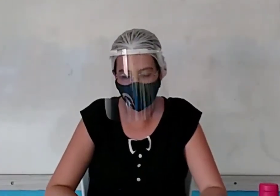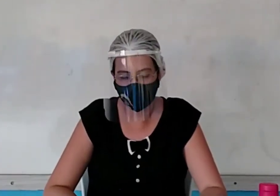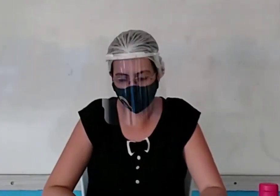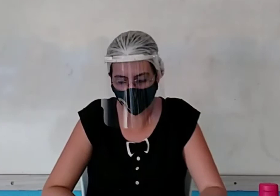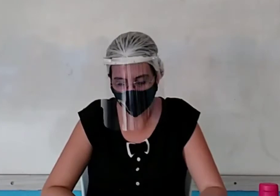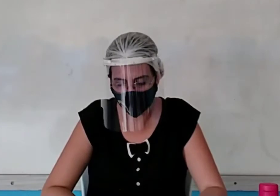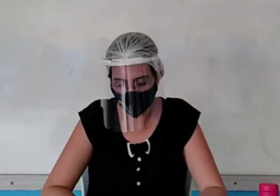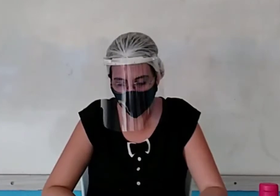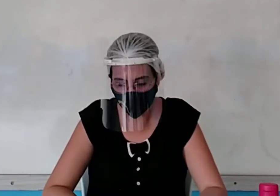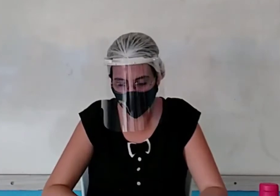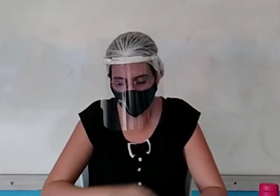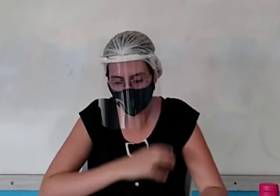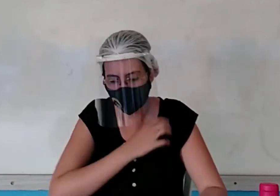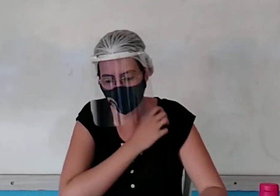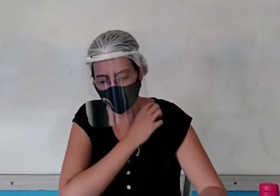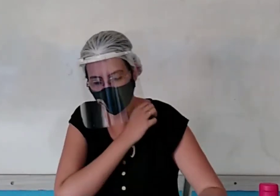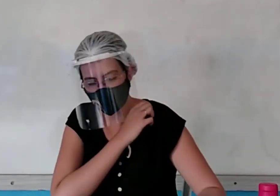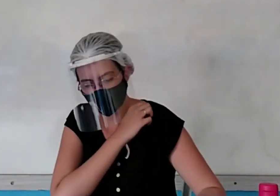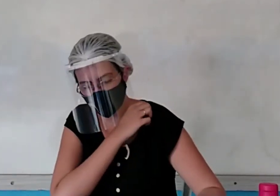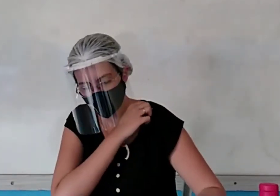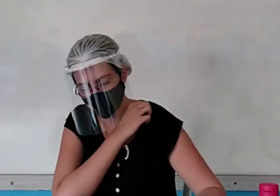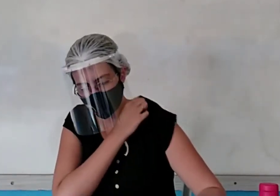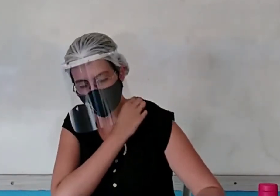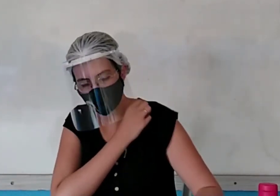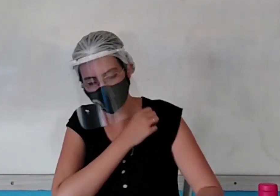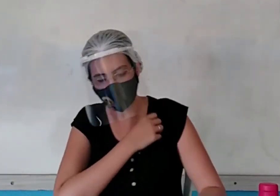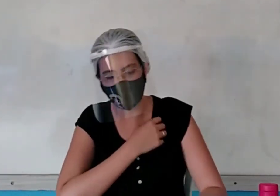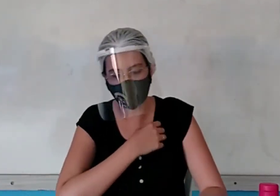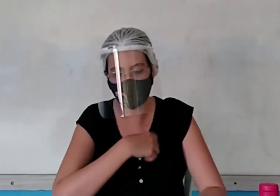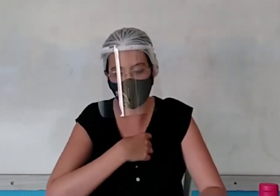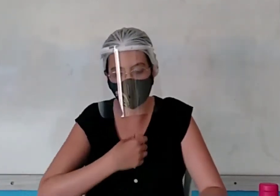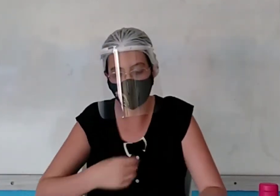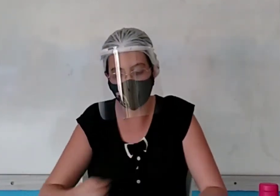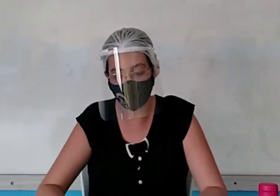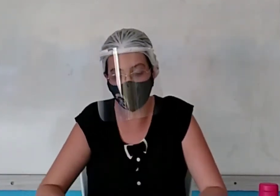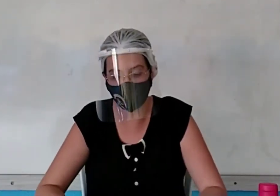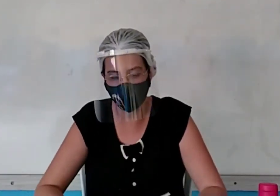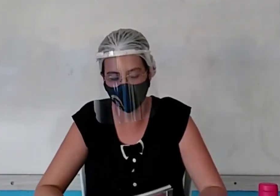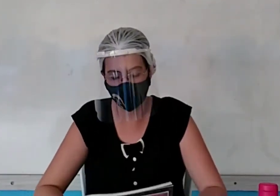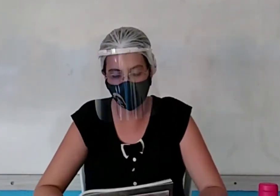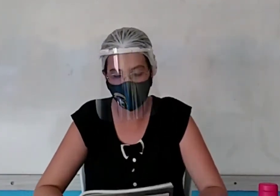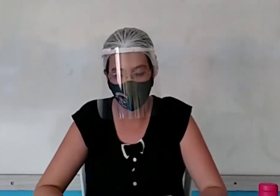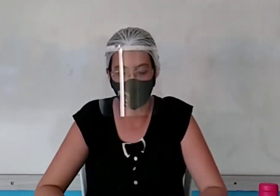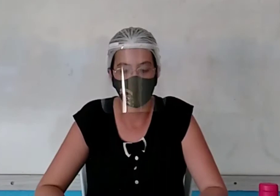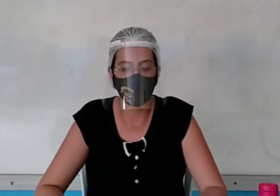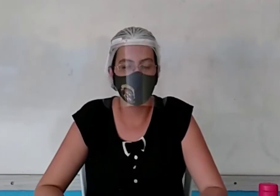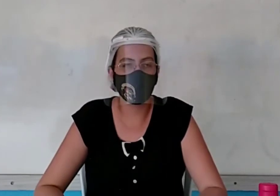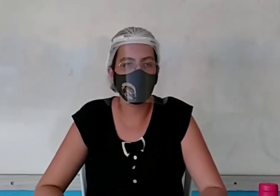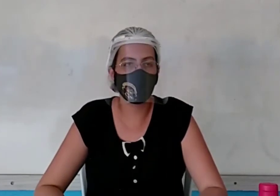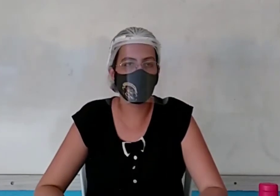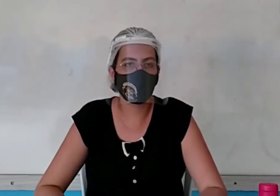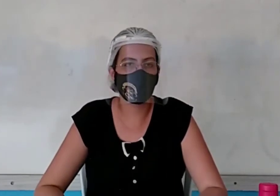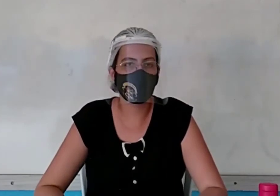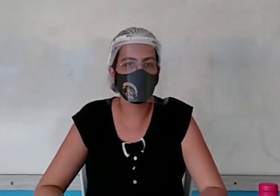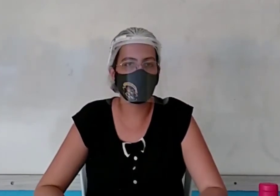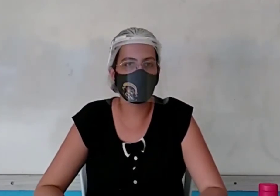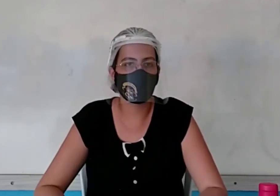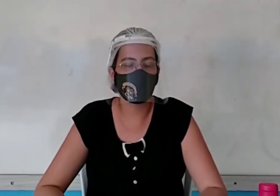uma situação interessante. Mas não era carro. estava no ônibus. Um ônibus desses